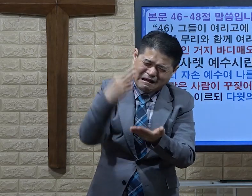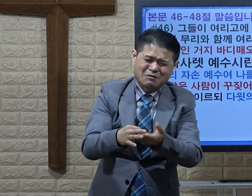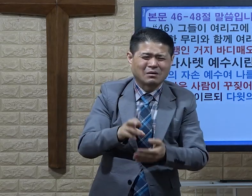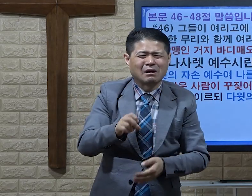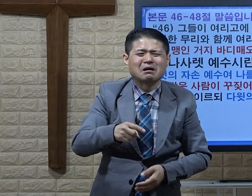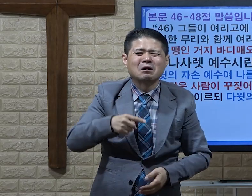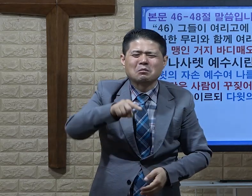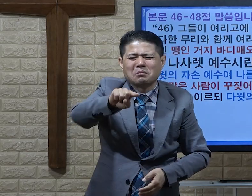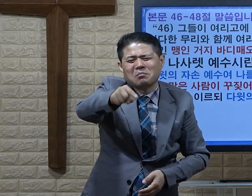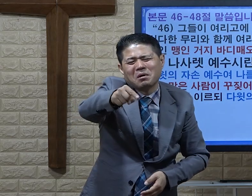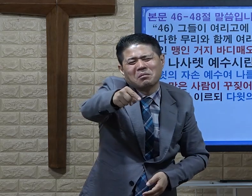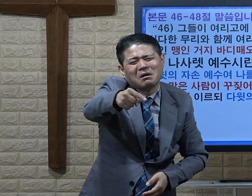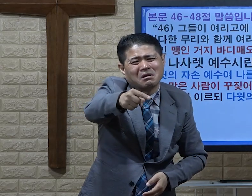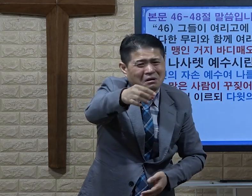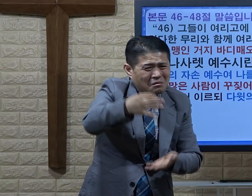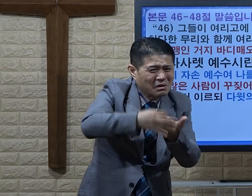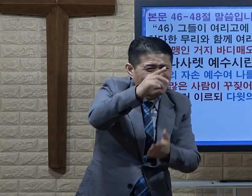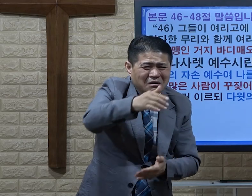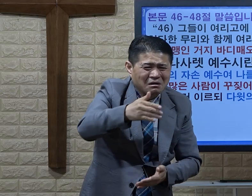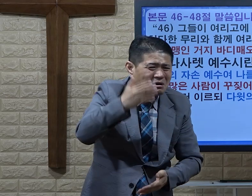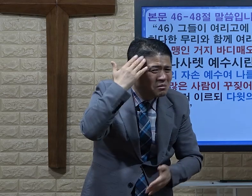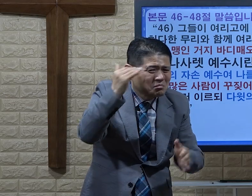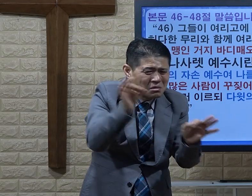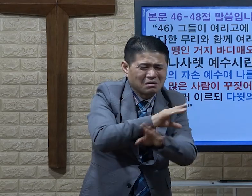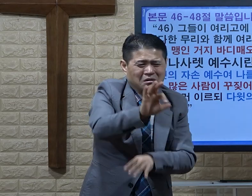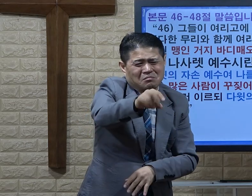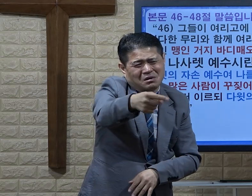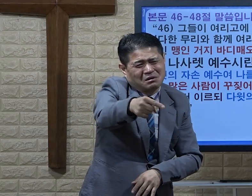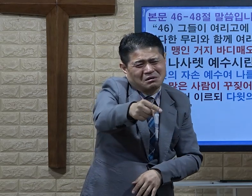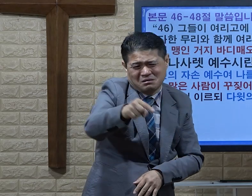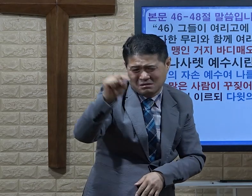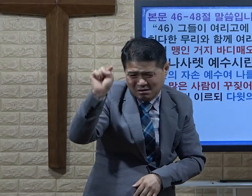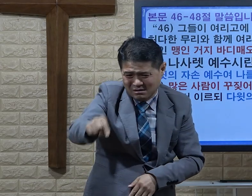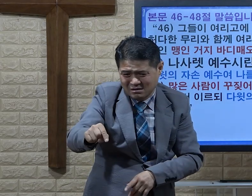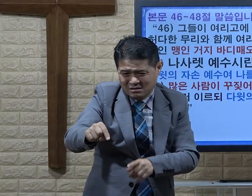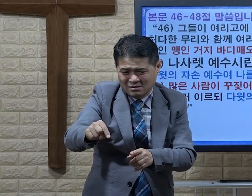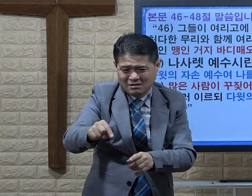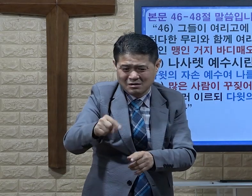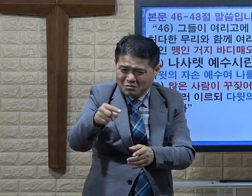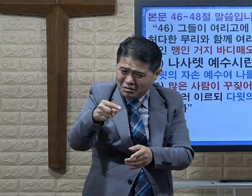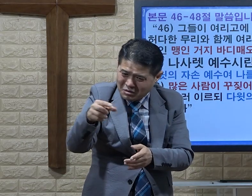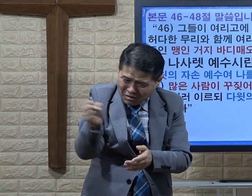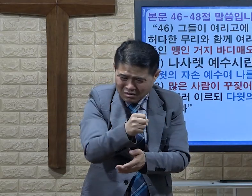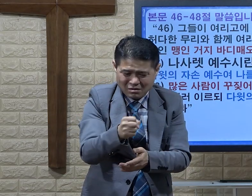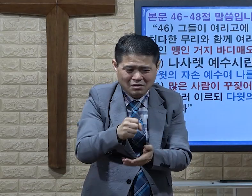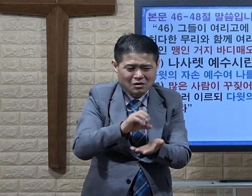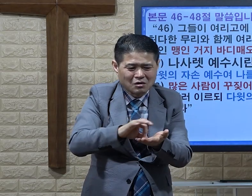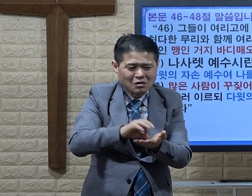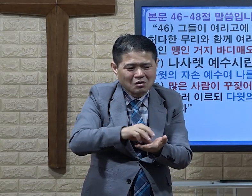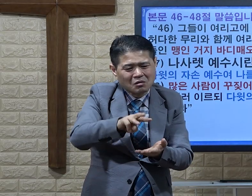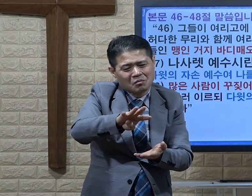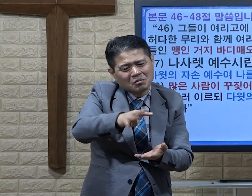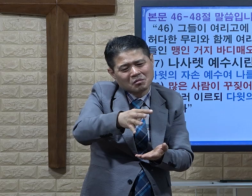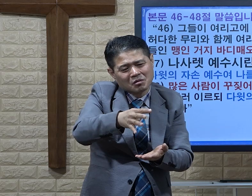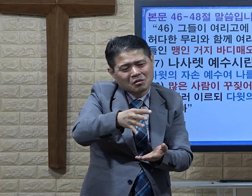사람들이 아마 100원, 200원씩 고작 그 정도의 동전만 주면서 그들이 400원